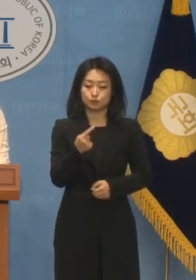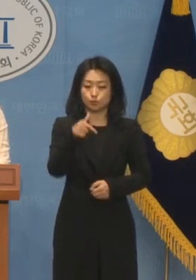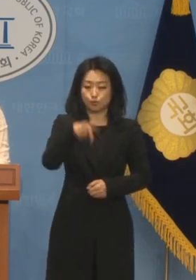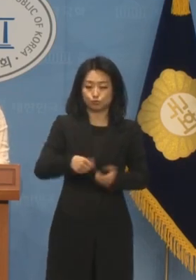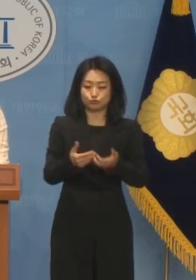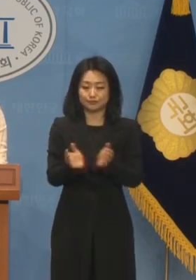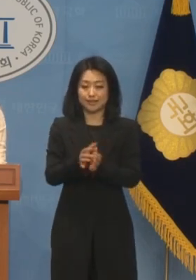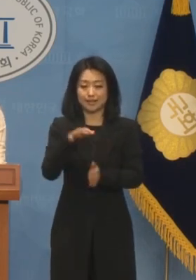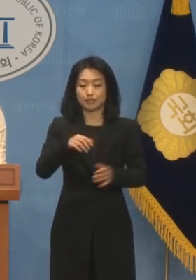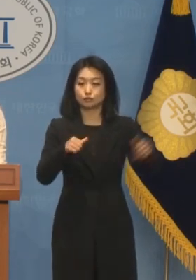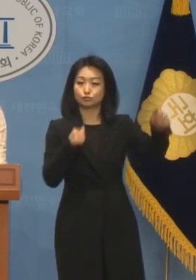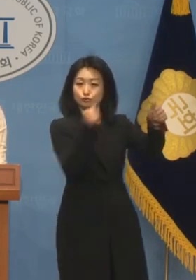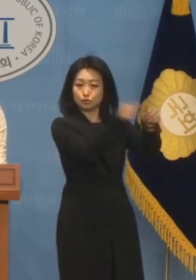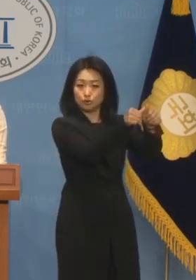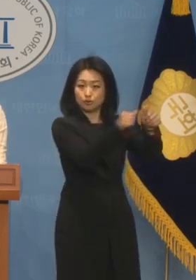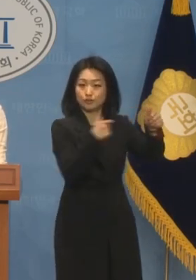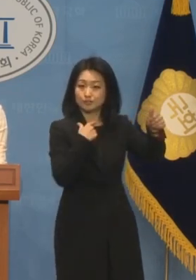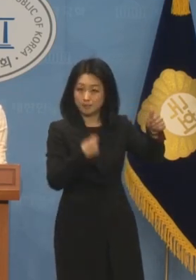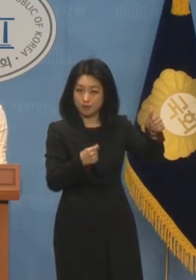조국혁신당이 충고합니다.